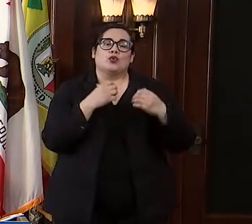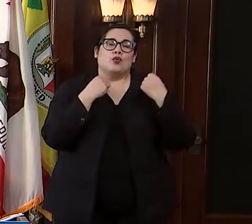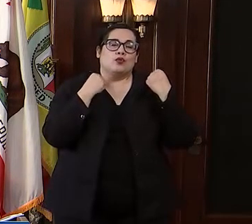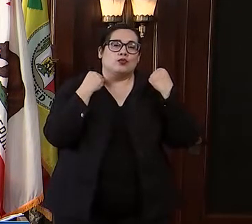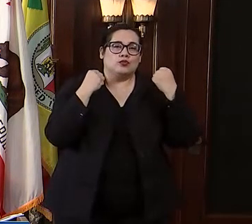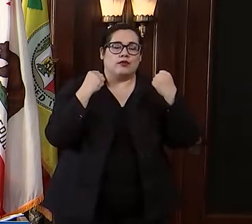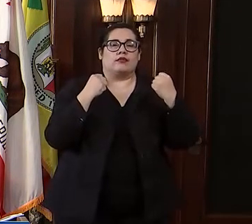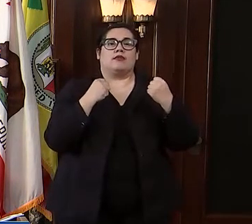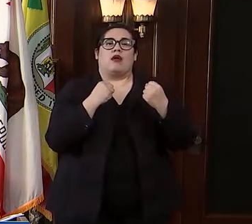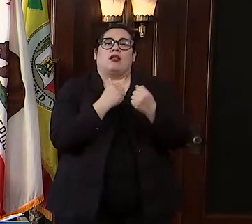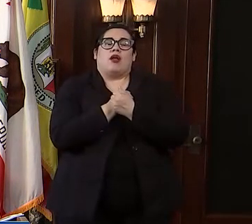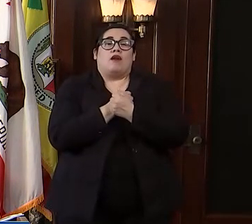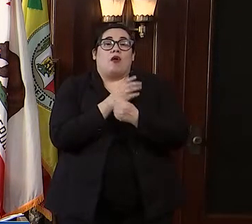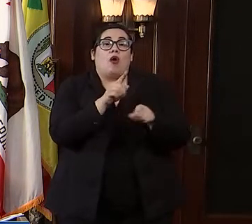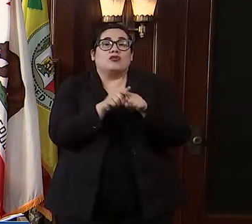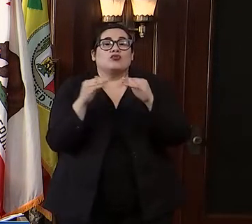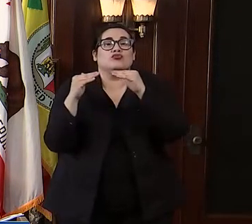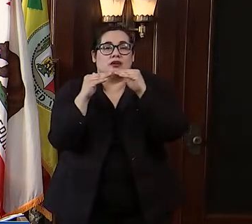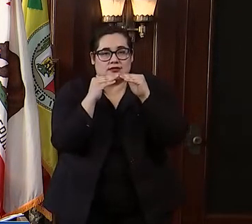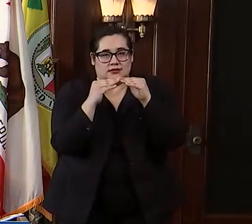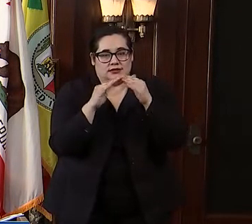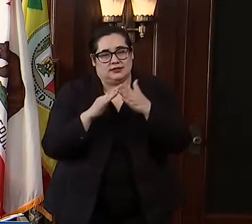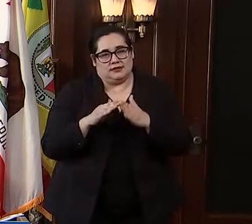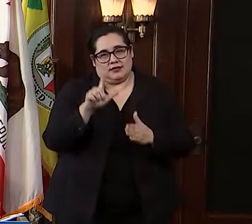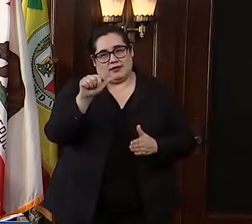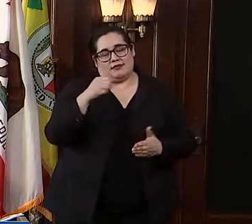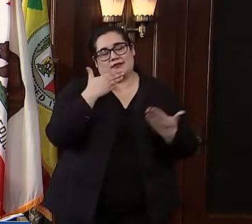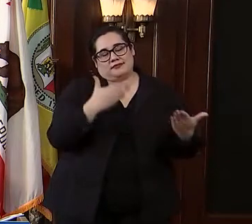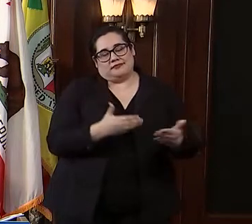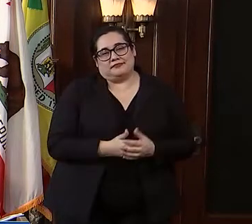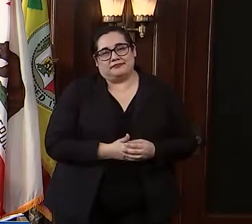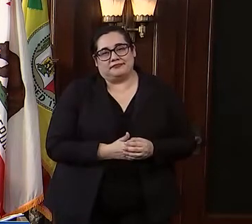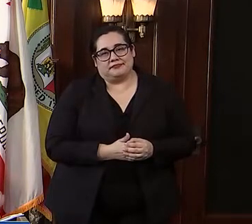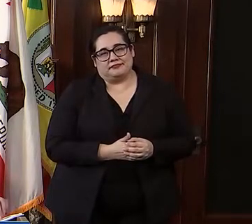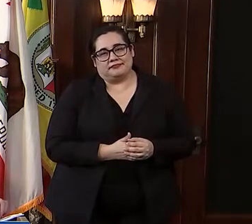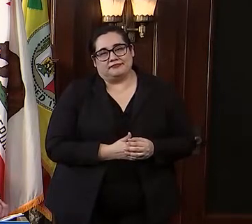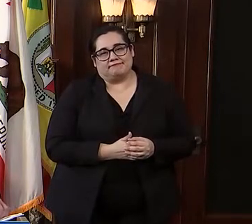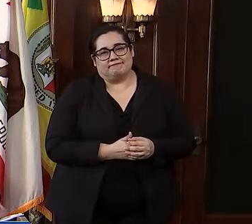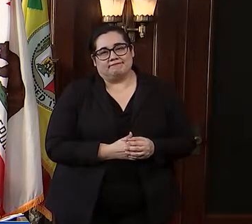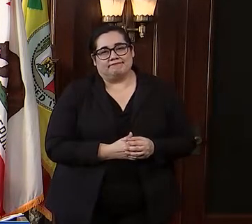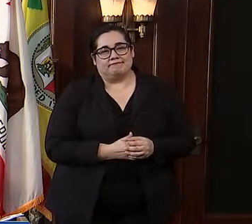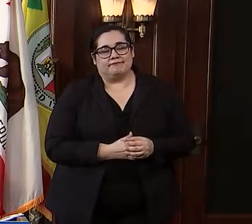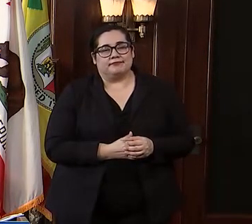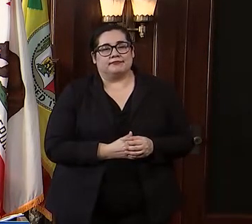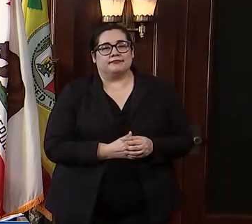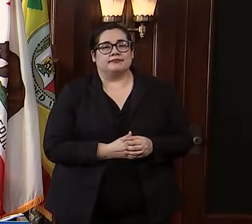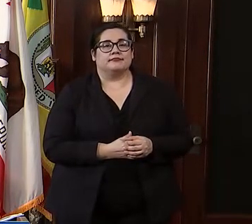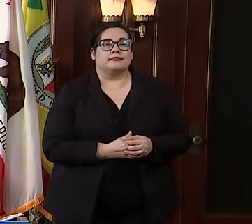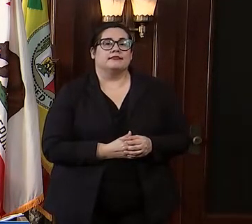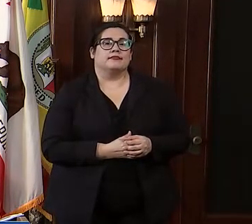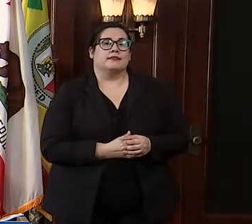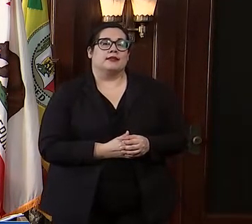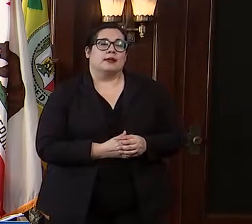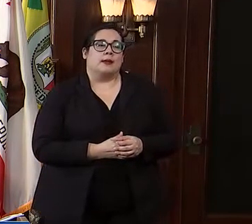amor y justicia, Los Ángeles. Gracias. Thank you.